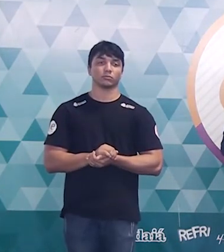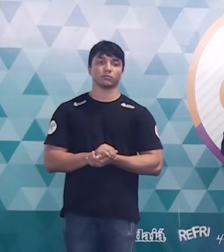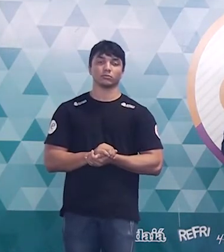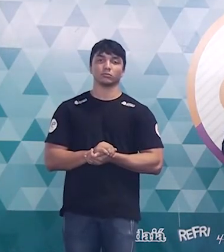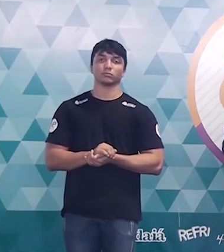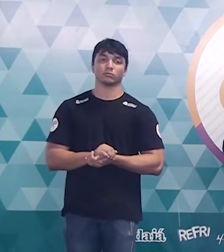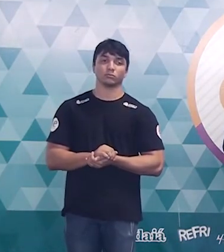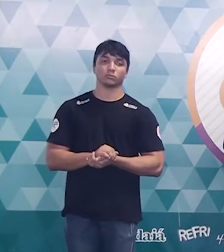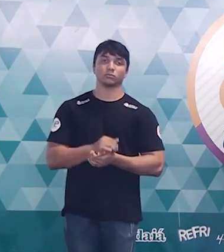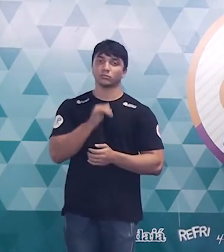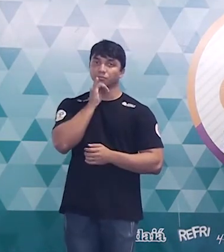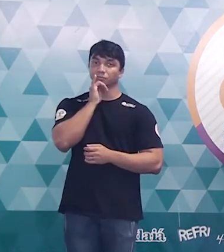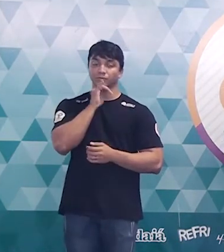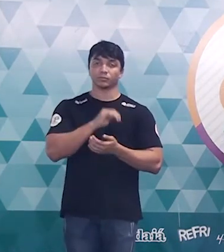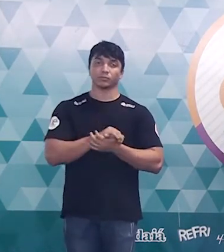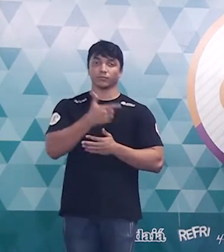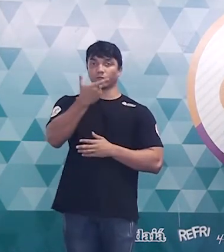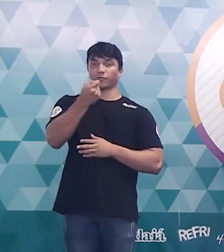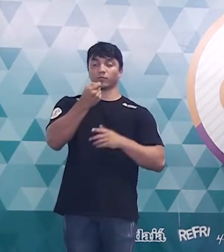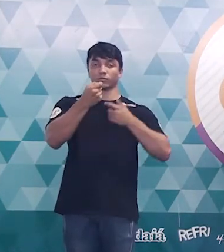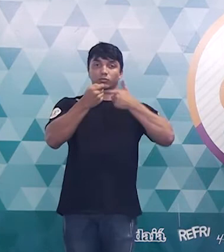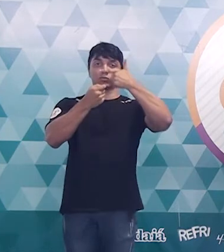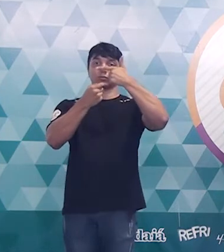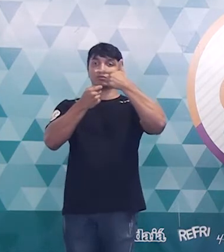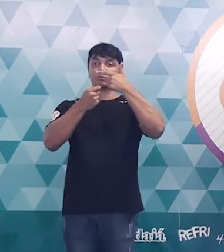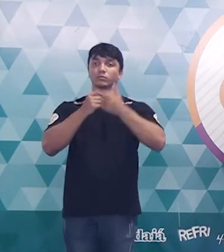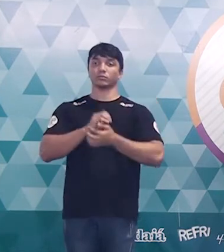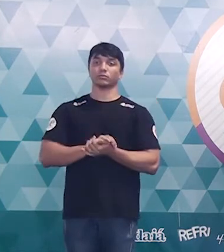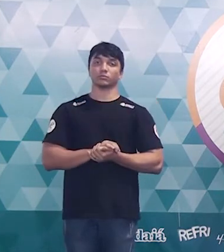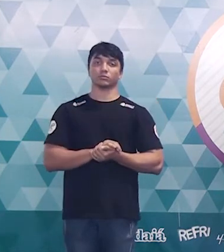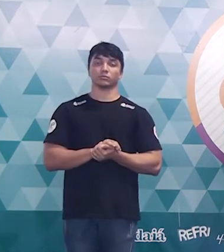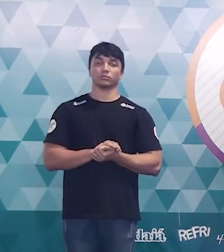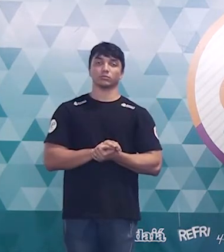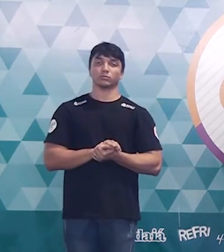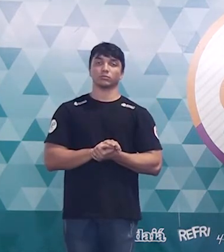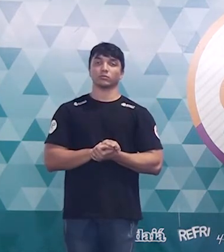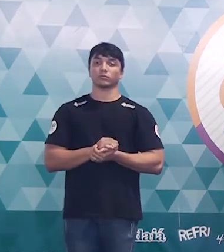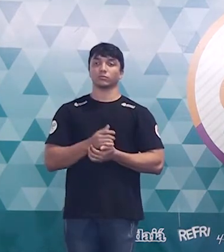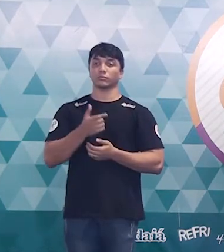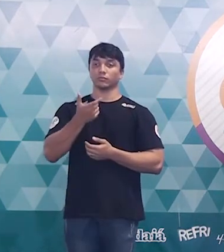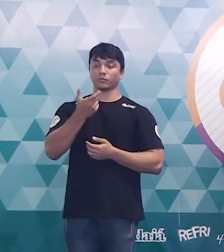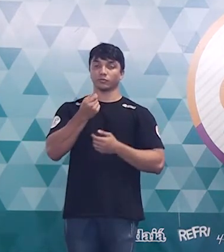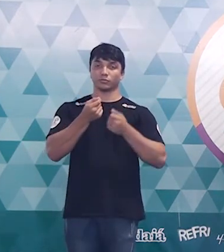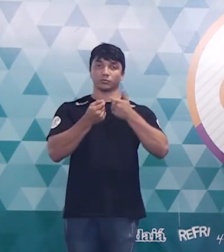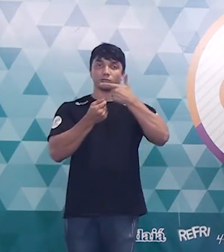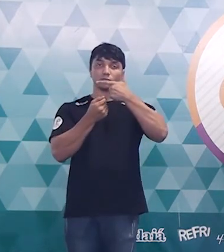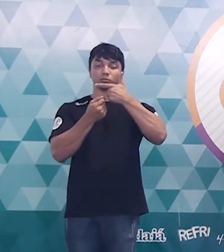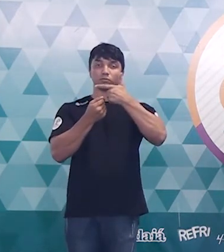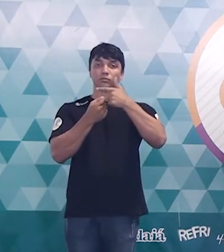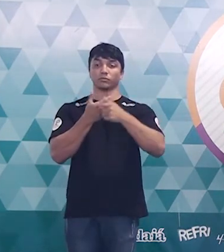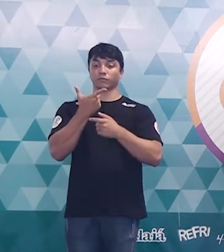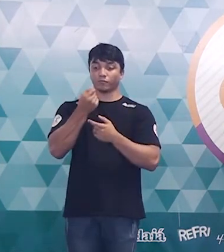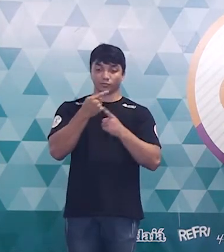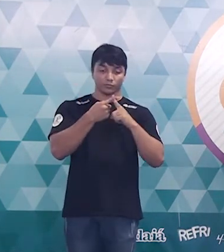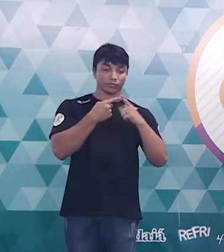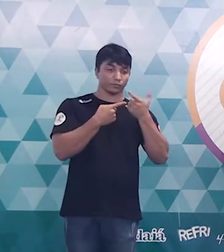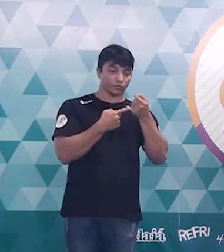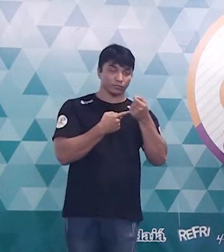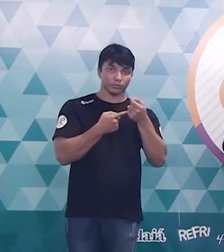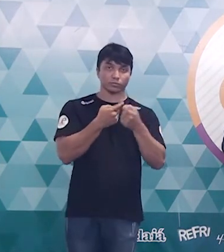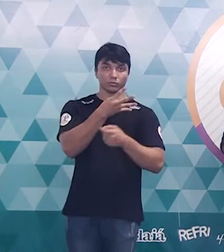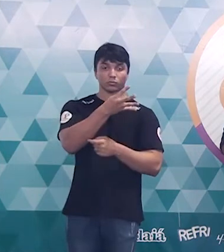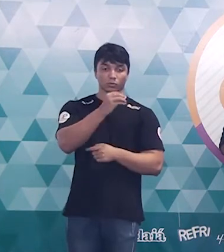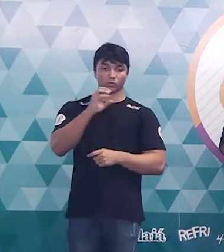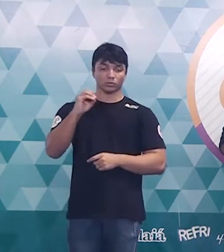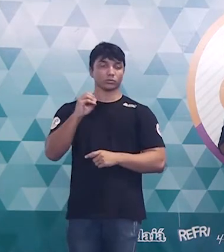Deixa eu ver aqui. Quanto é que é 20 ao quadrado? 20 ao quadrado é 20 vezes 20. Essa é